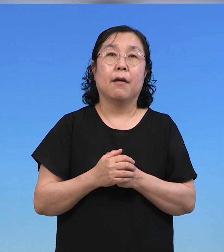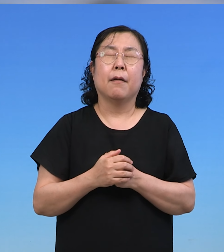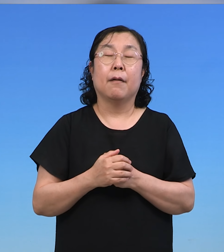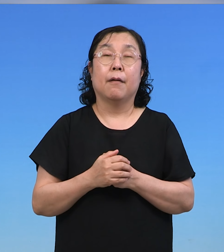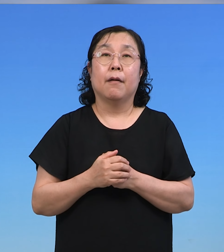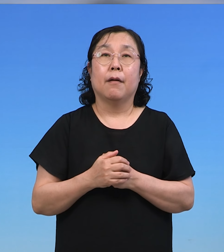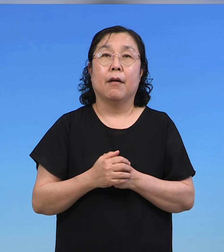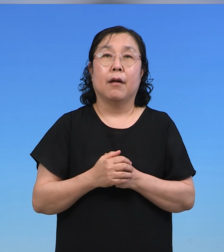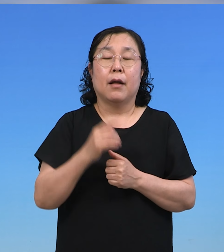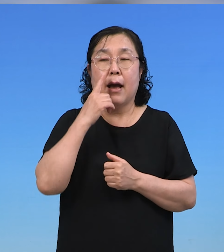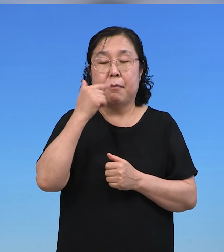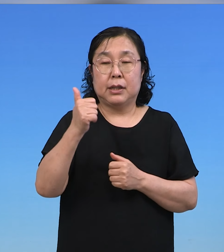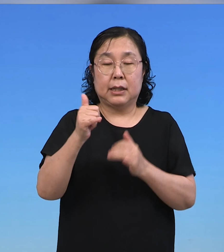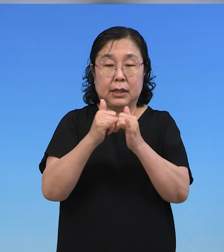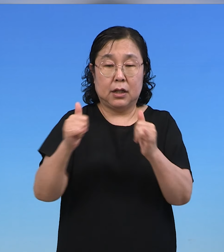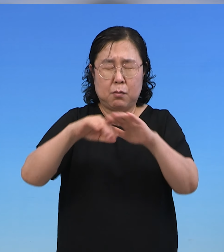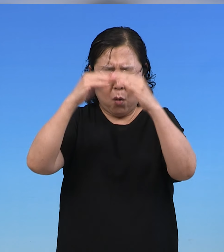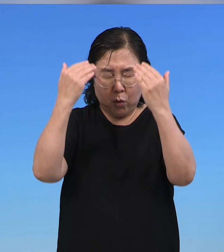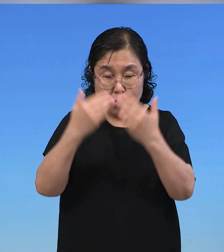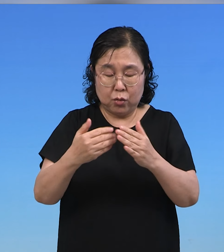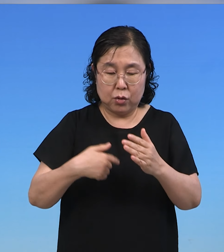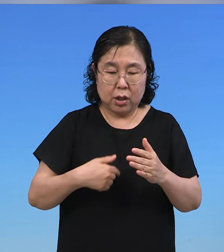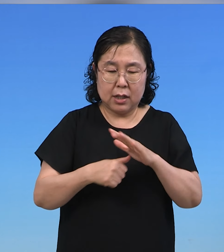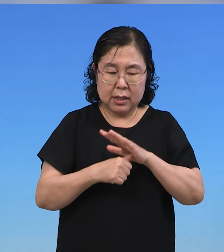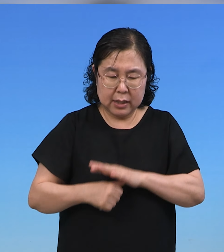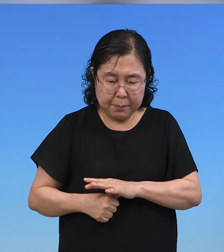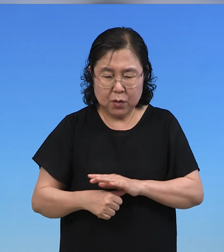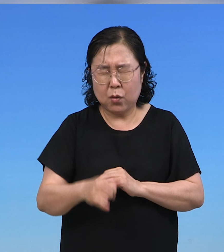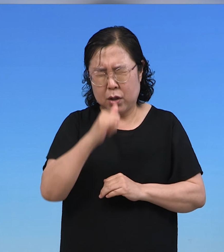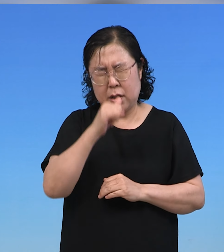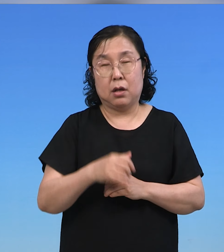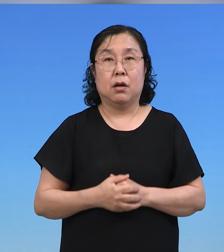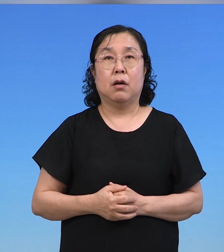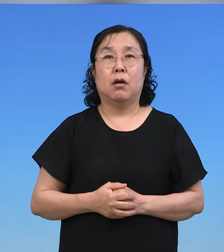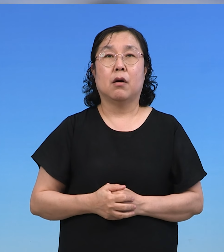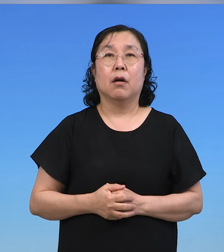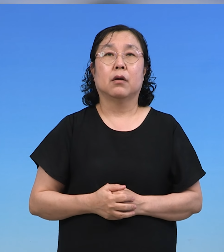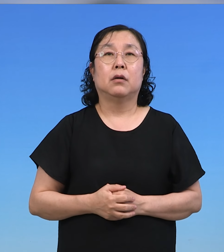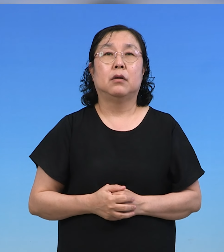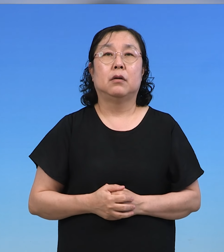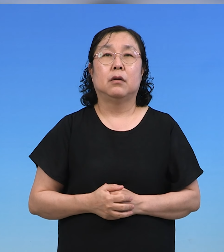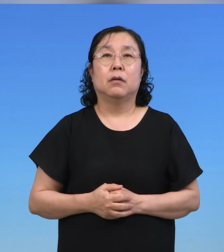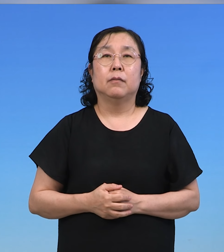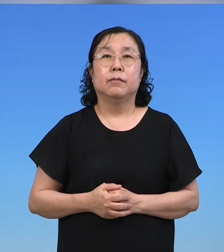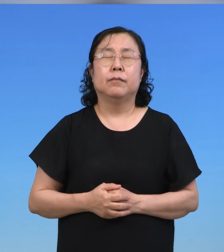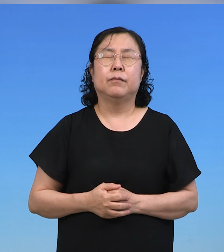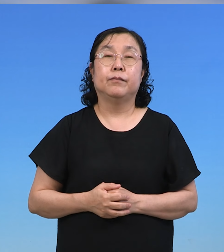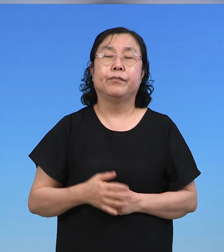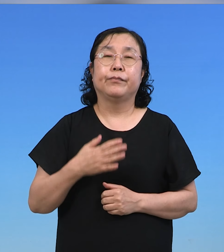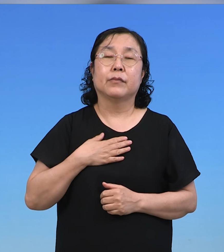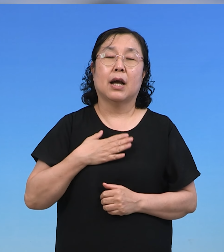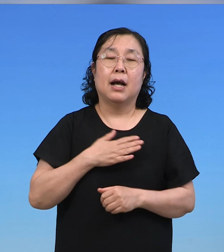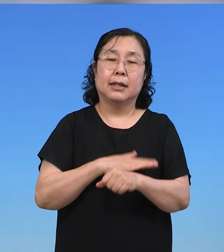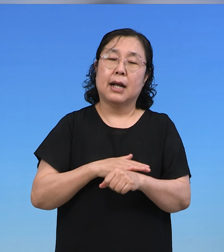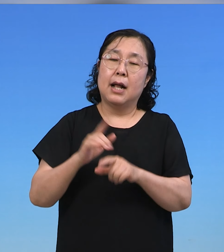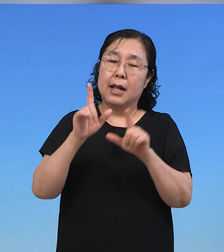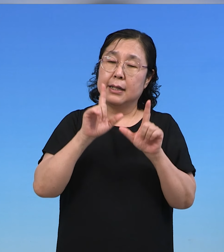그러나 그냥 다 참고 있는 거다. 근데 그 대사 한마디에 이만하면 내 잘